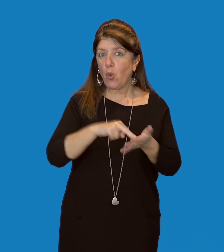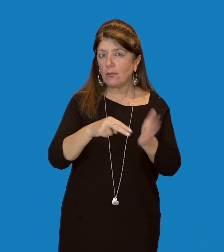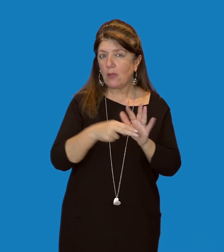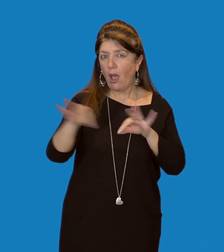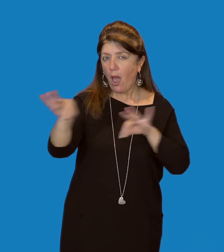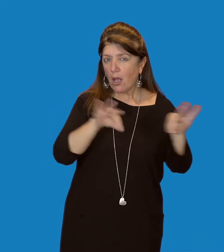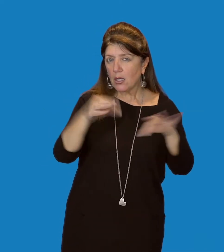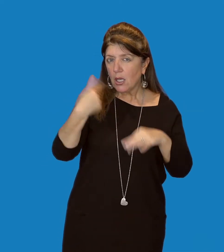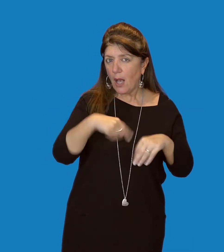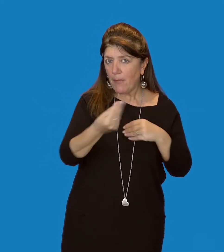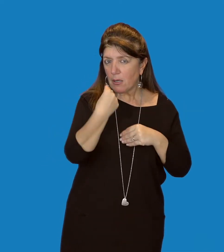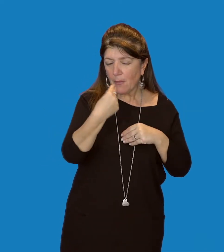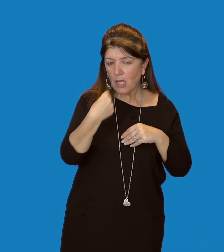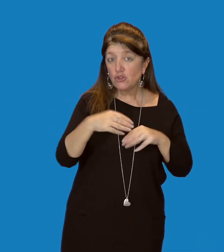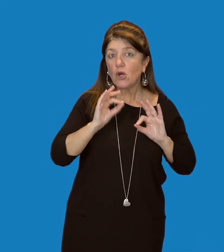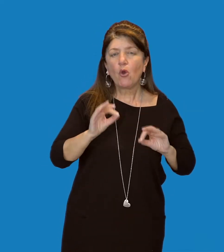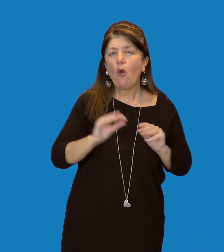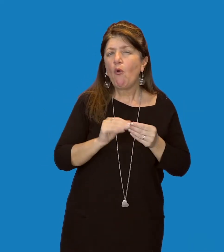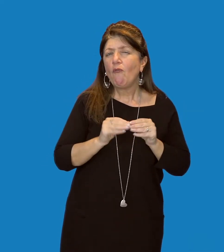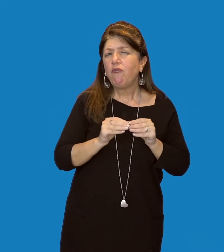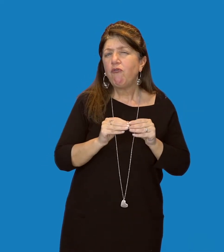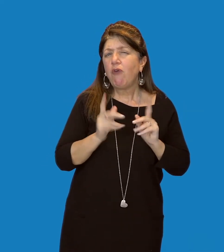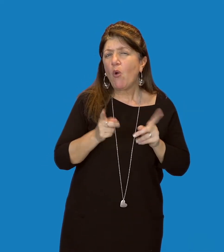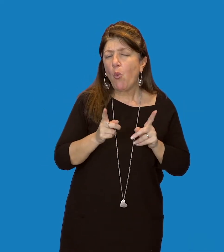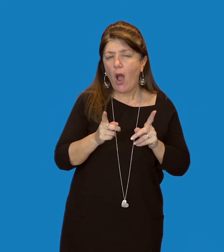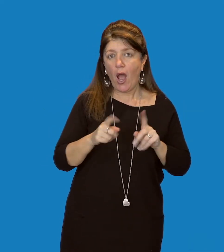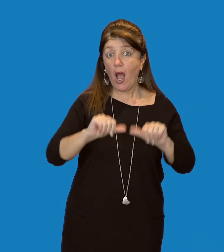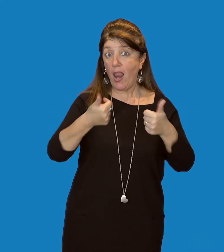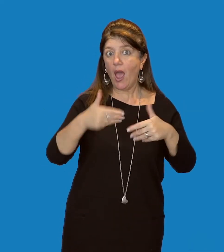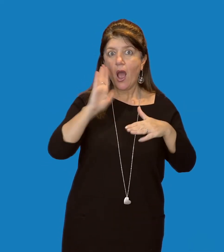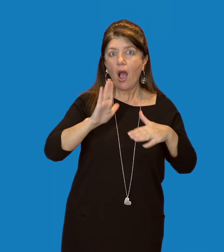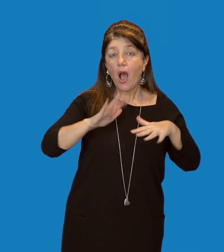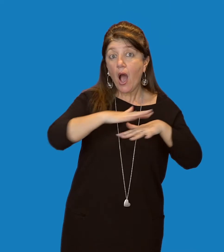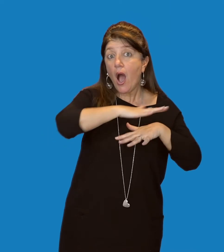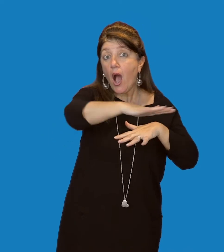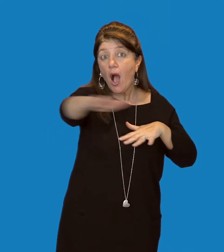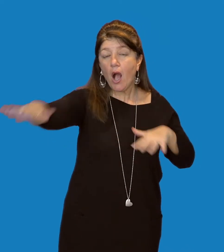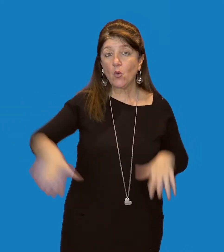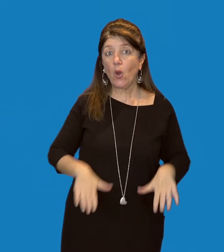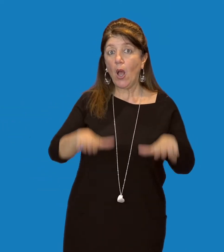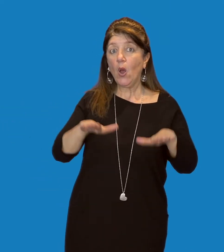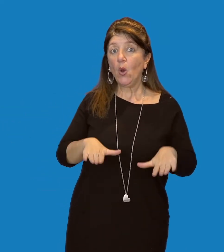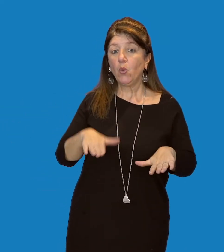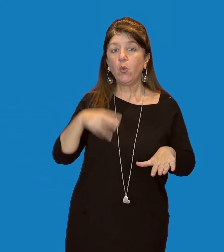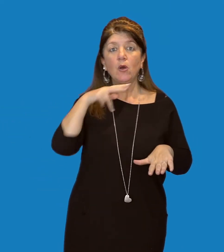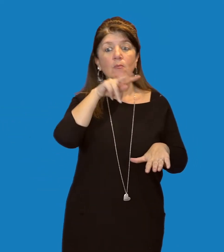nuotare sulla superficie dell'acqua e del momento in cui individua la preda tuffarsi a picco